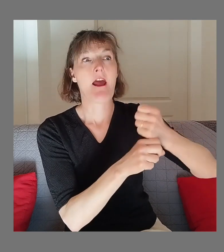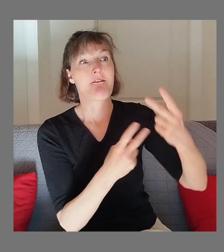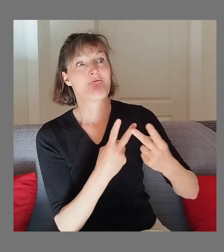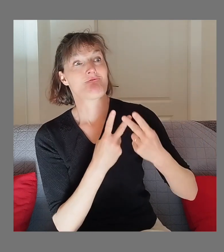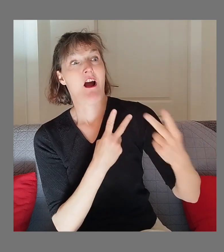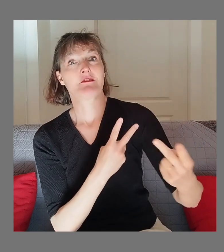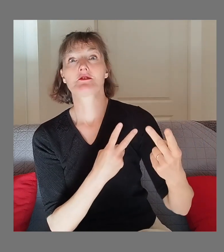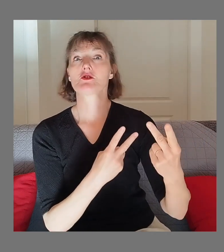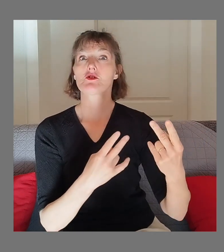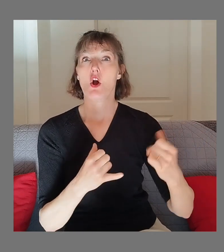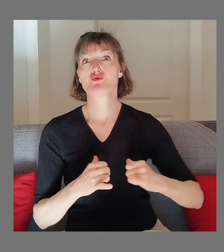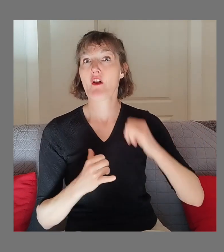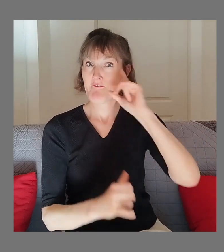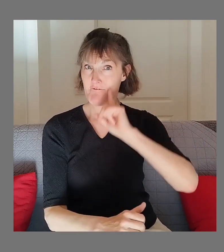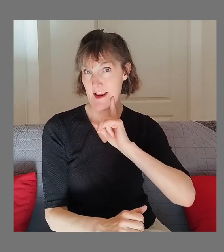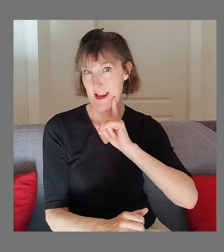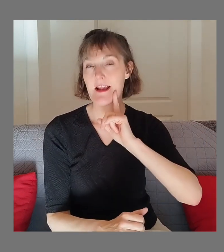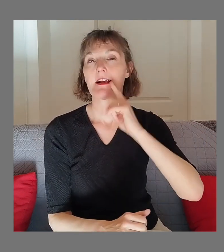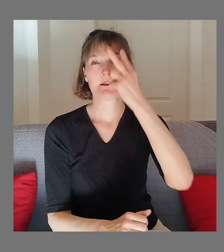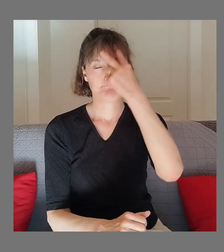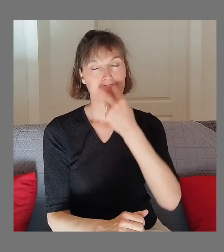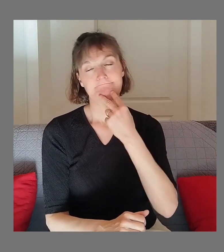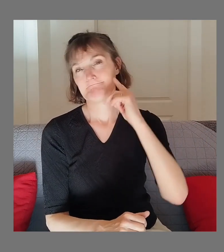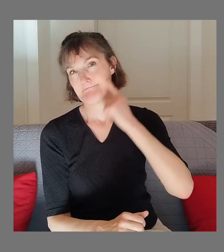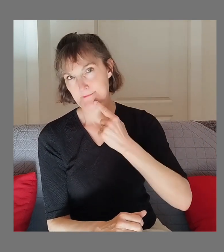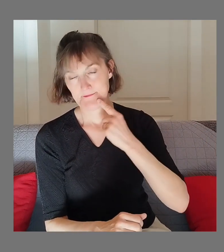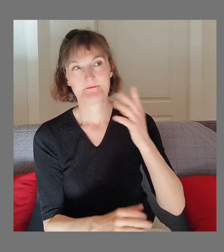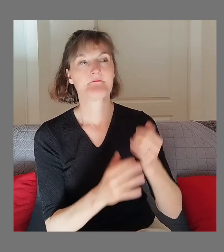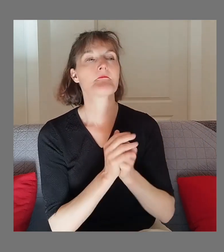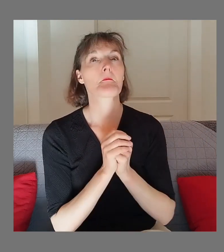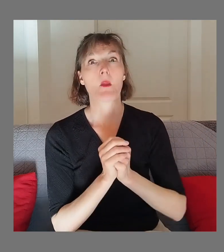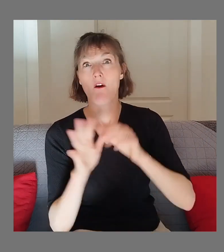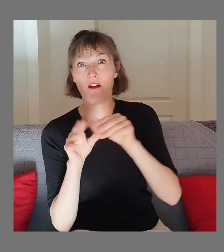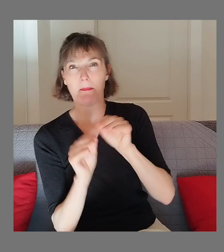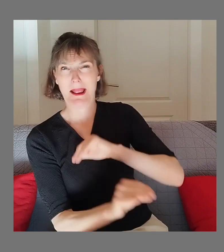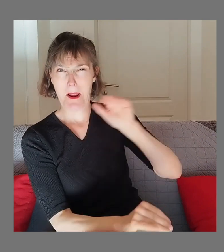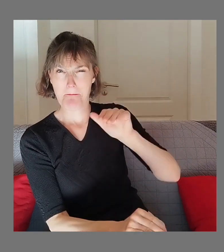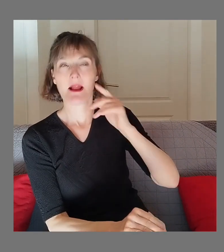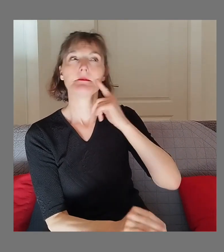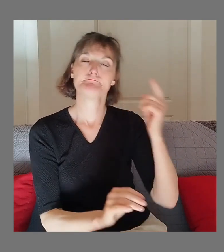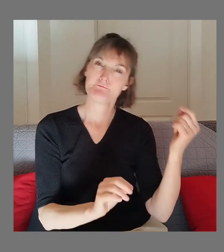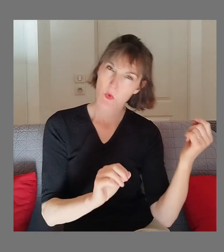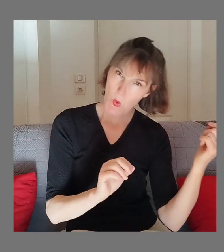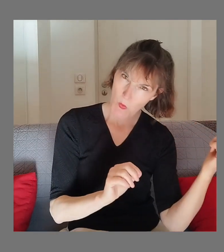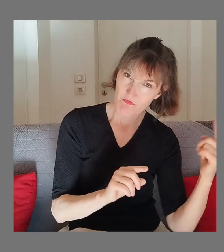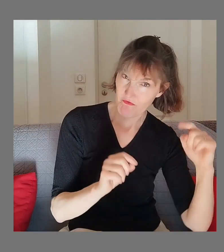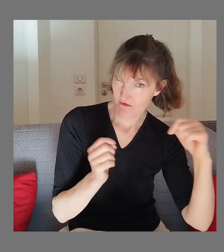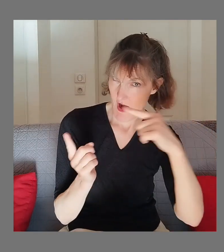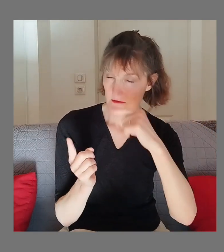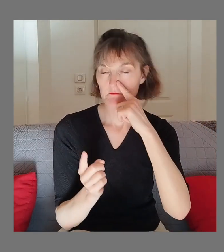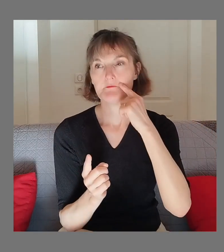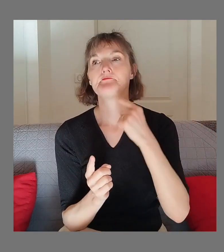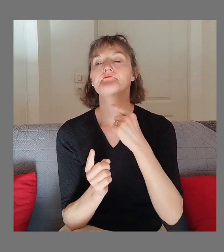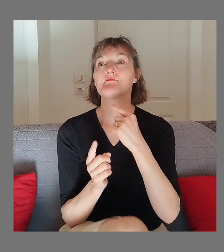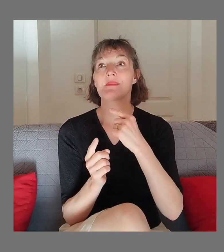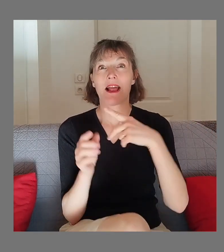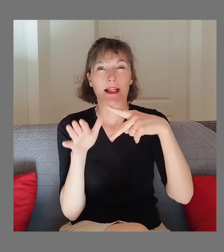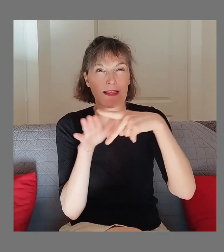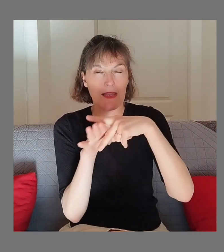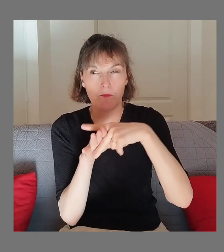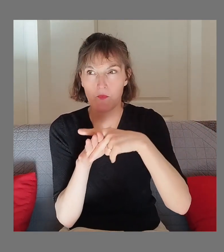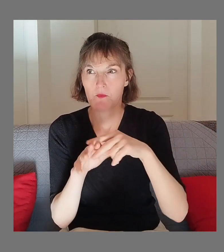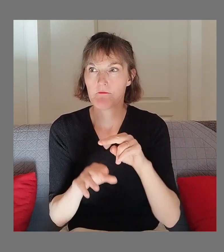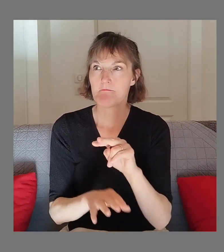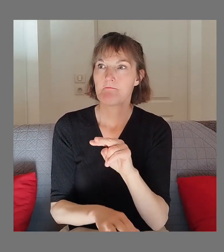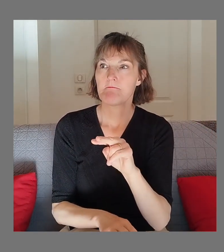Pendant plusieurs années, elle a éduqué des jeunes filles sourdes et aveugles. Donc sa famille de Marie